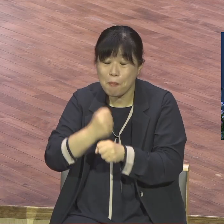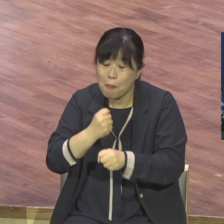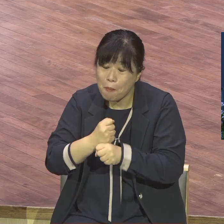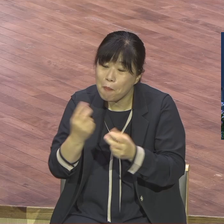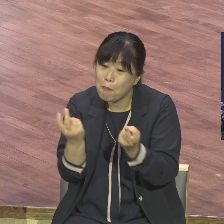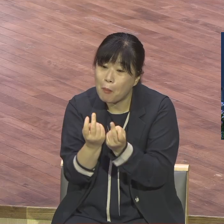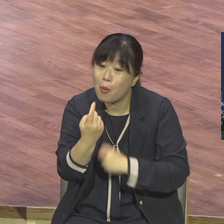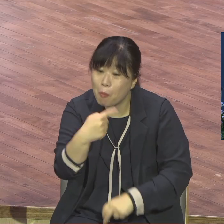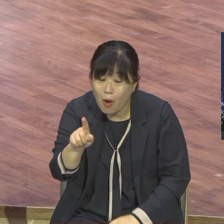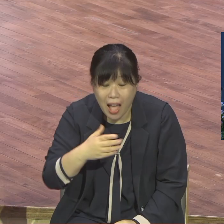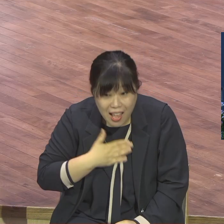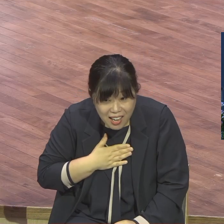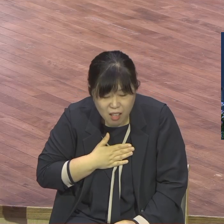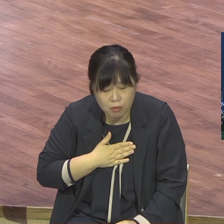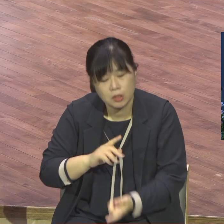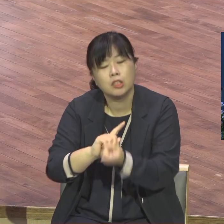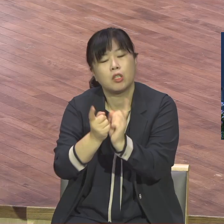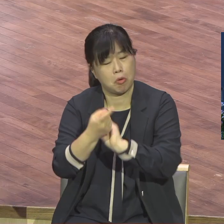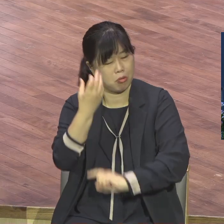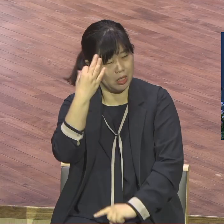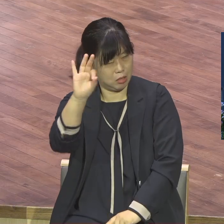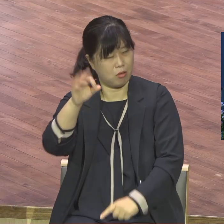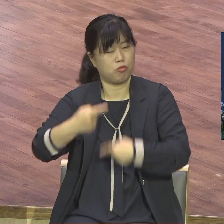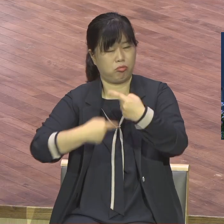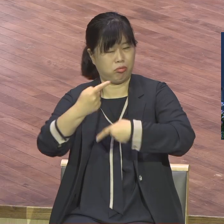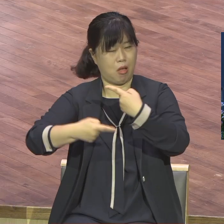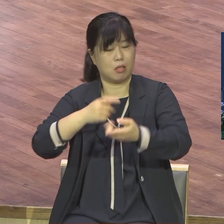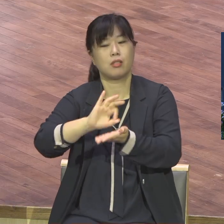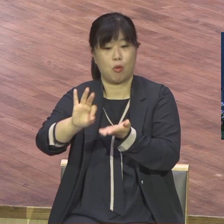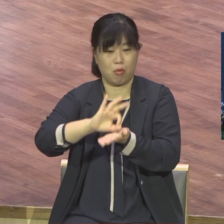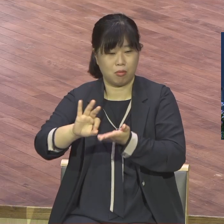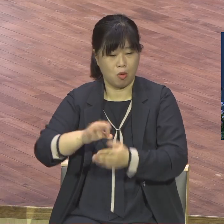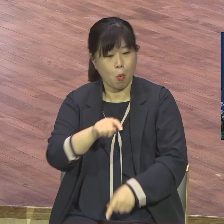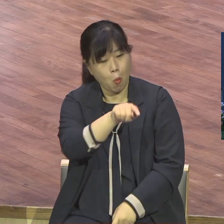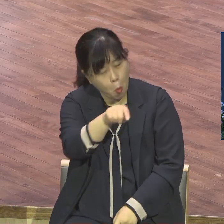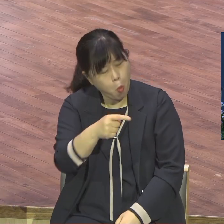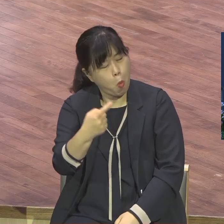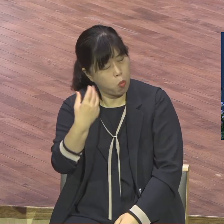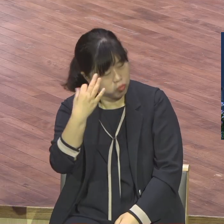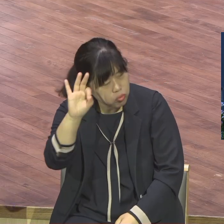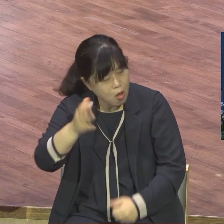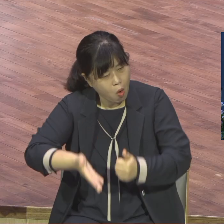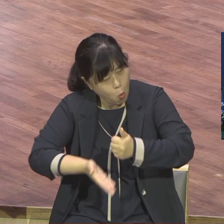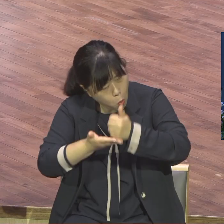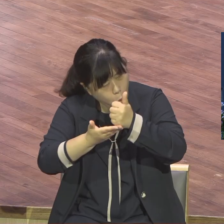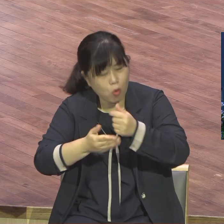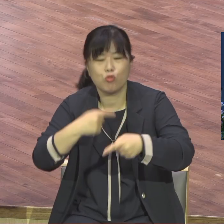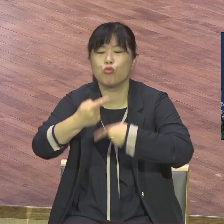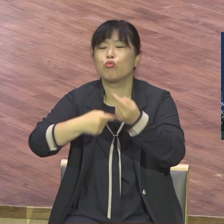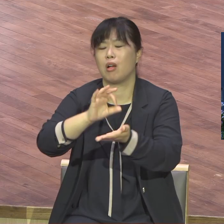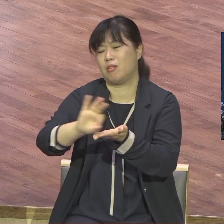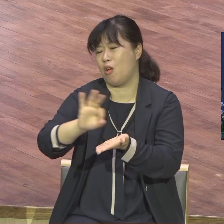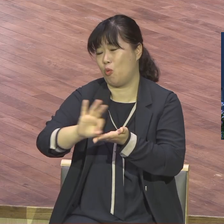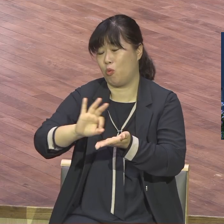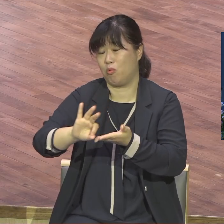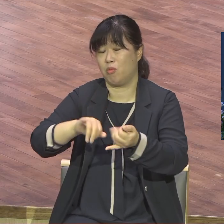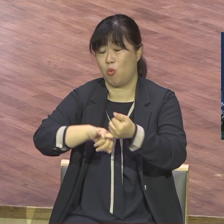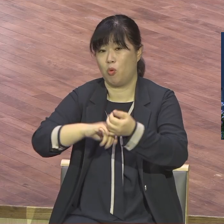서로 비판하는 거 아니에요. 서로를 인정해 주는 겁니다. 서로 인정한 여기서 원리서가 됩니다. 서로